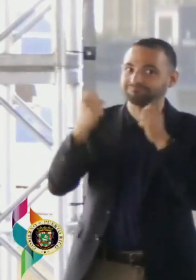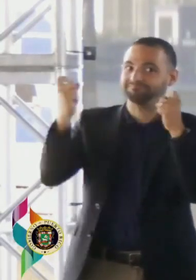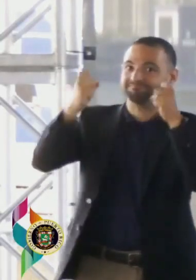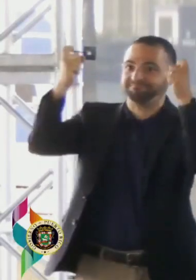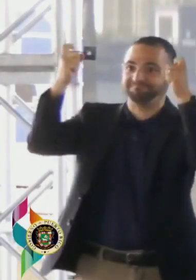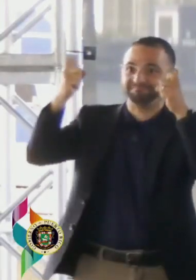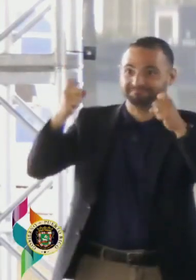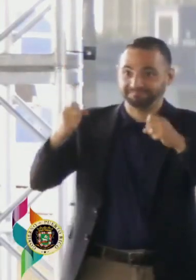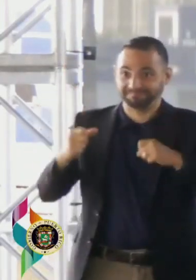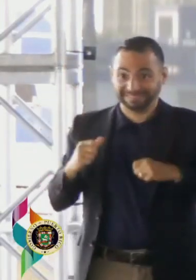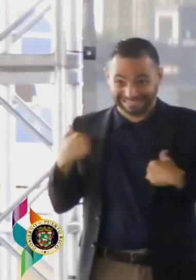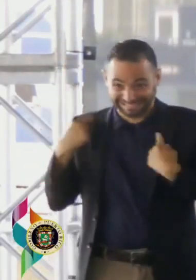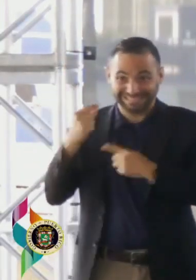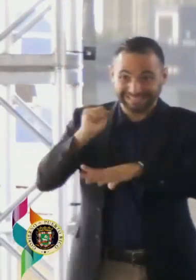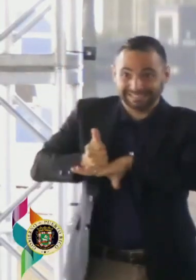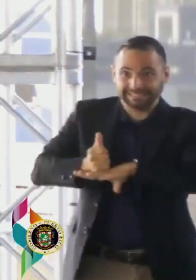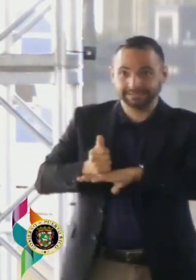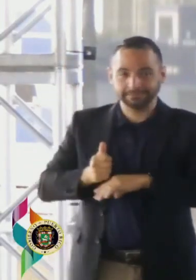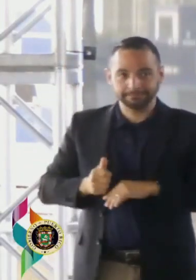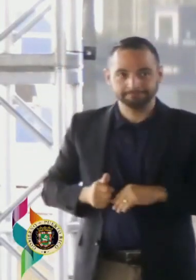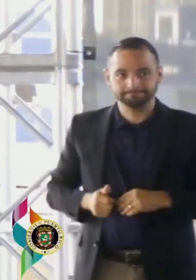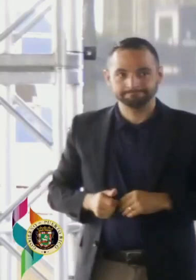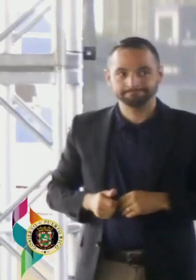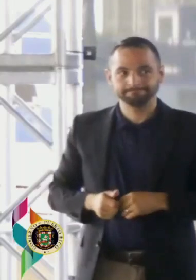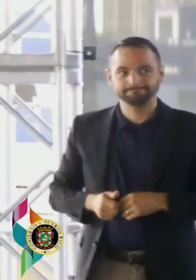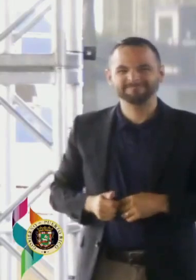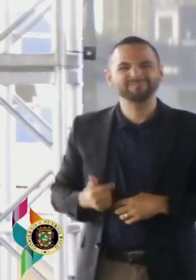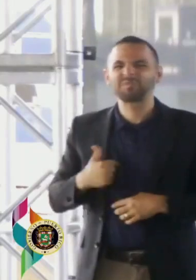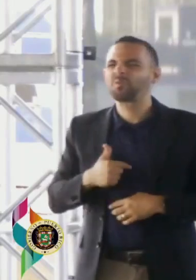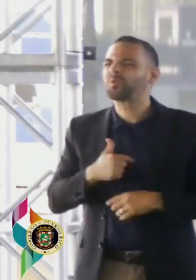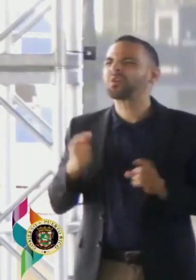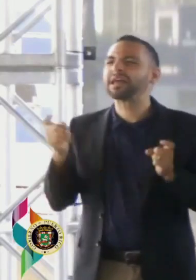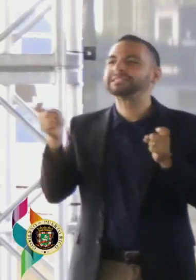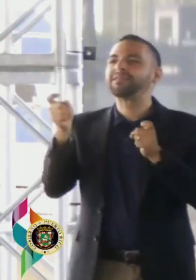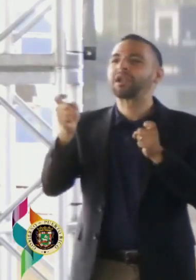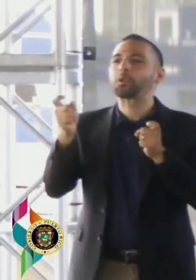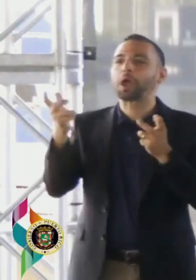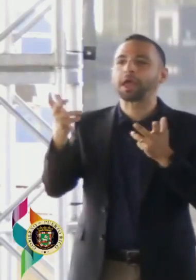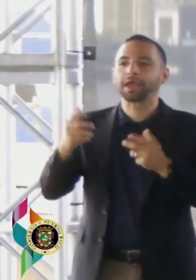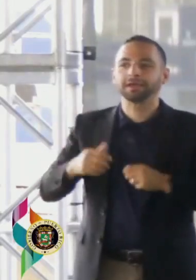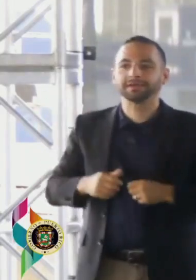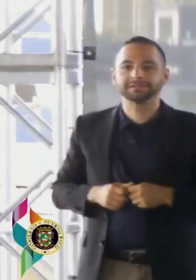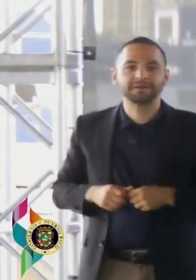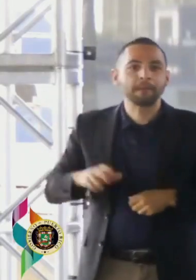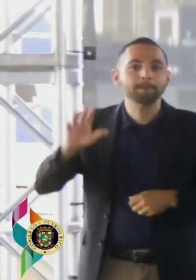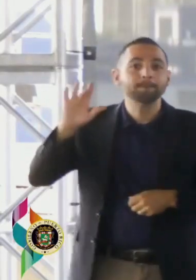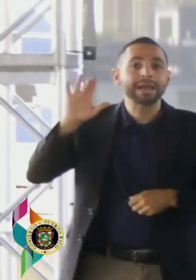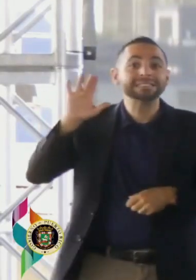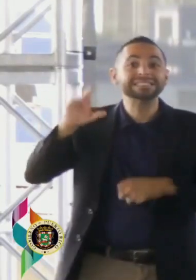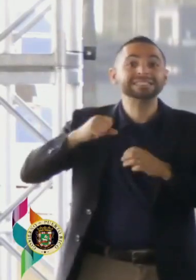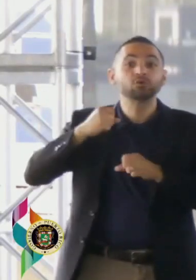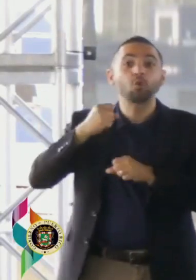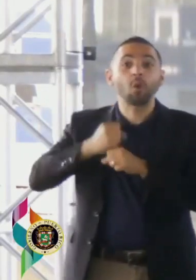años y lo que celebramos aquí es 25 años en este terminal